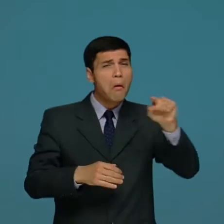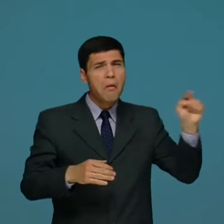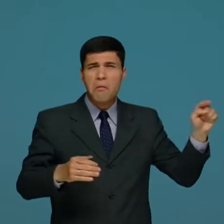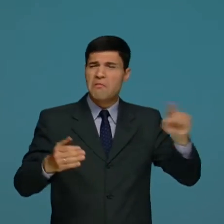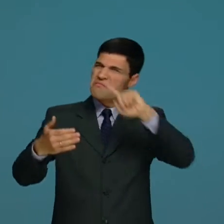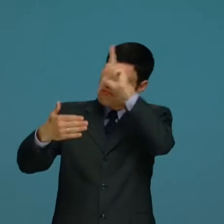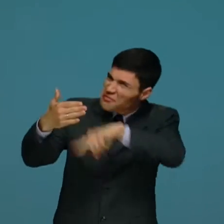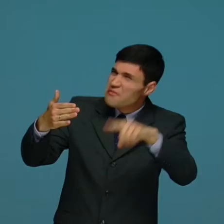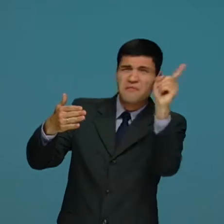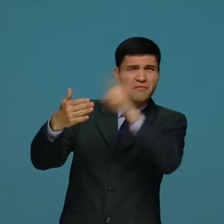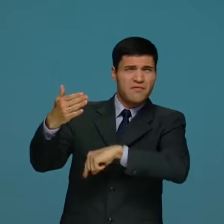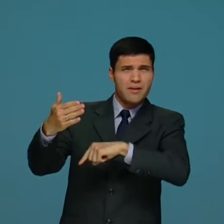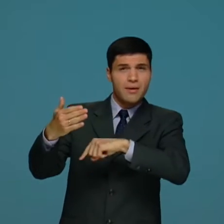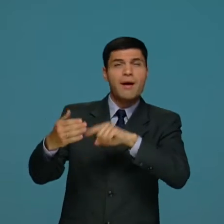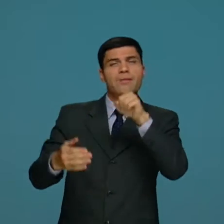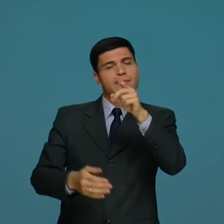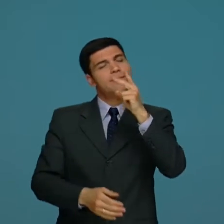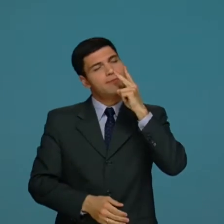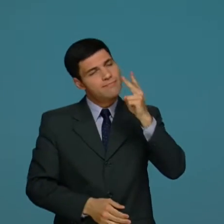Вы оставьте на вашем пути